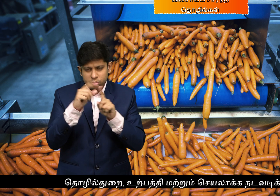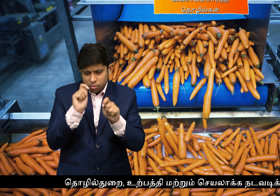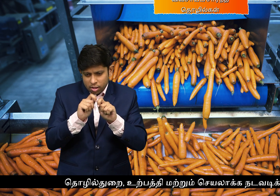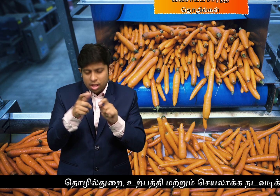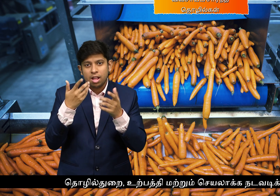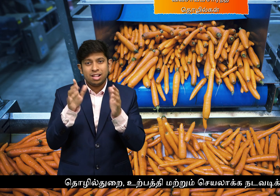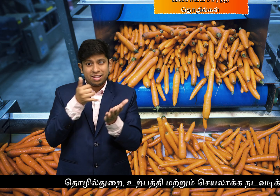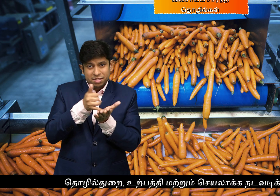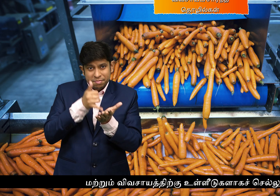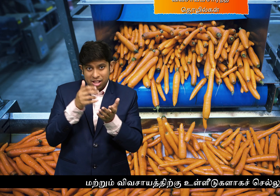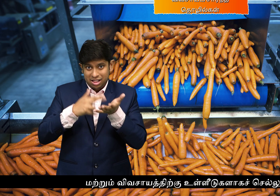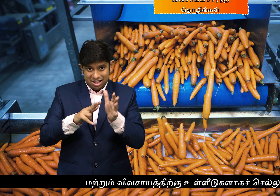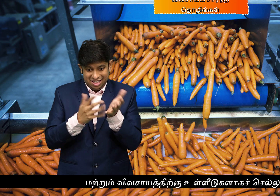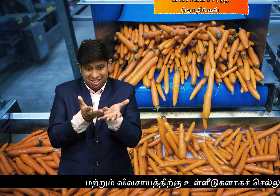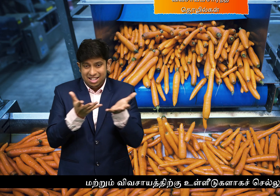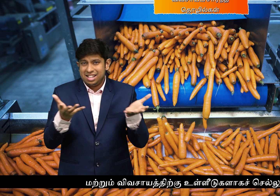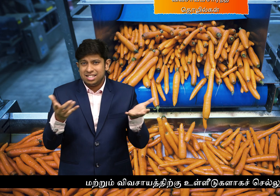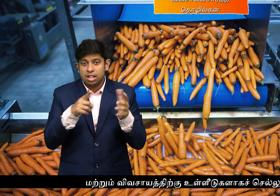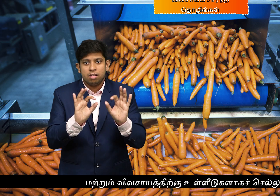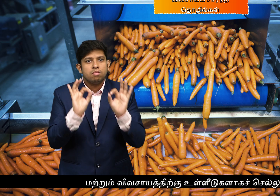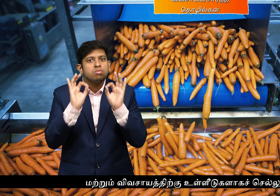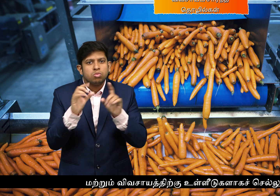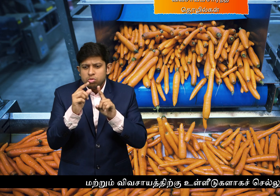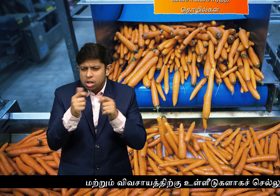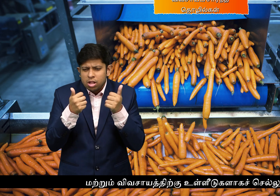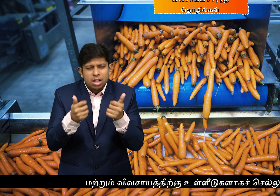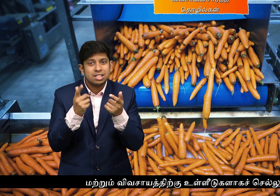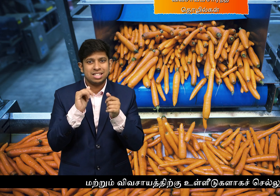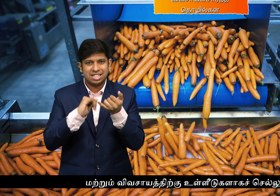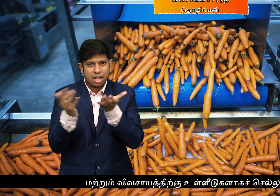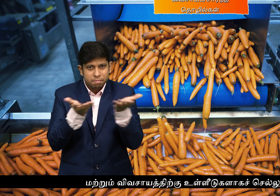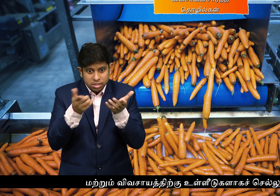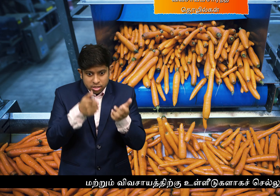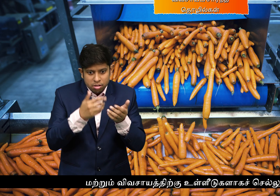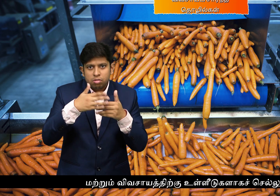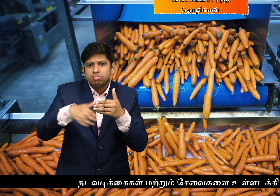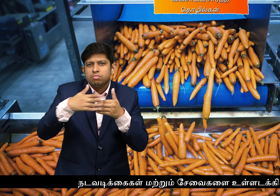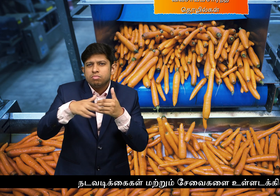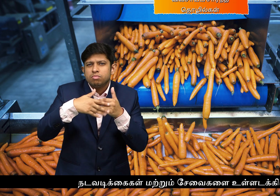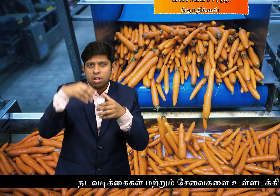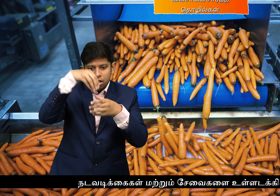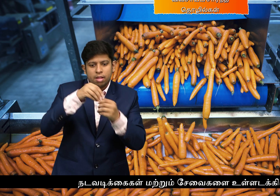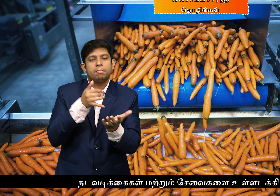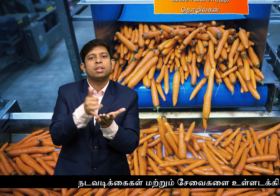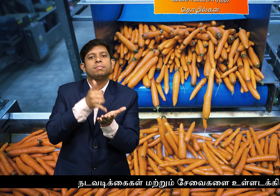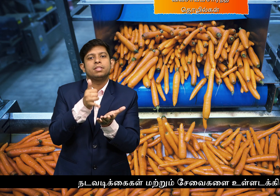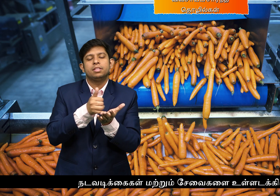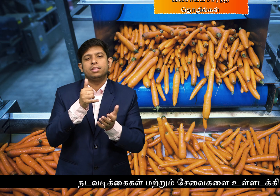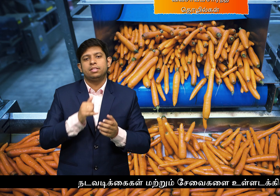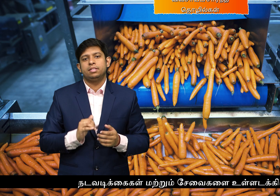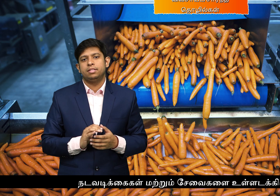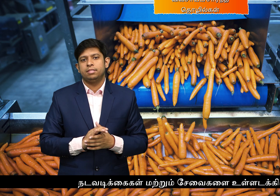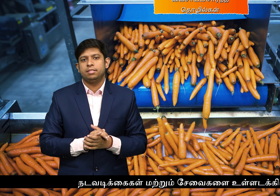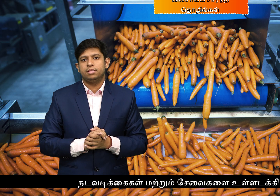தொழில்துறை, உற்பத்தி மற்றும் செயலாக்க நடவடிக்கைகள் மற்றும் விவசாயத்திற்கு உள்ளீடுகளாக செல்லும் நடவடிக்கைகள்